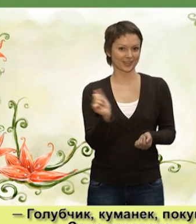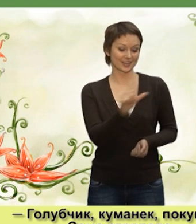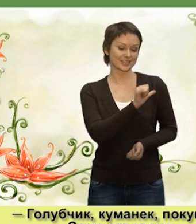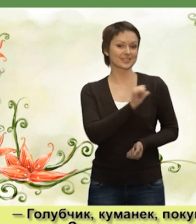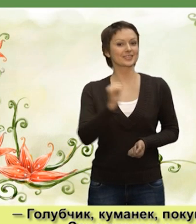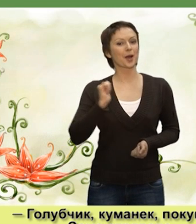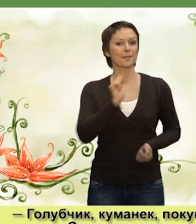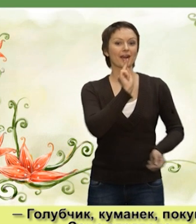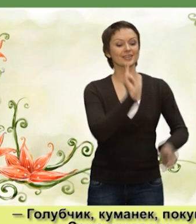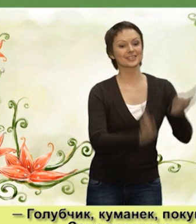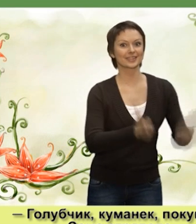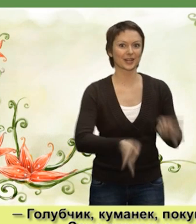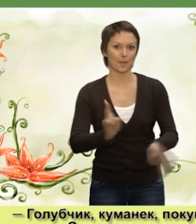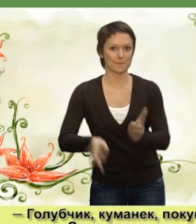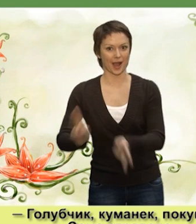покушай, сама стряпала».